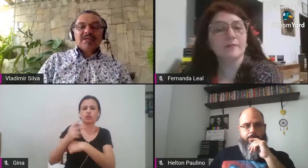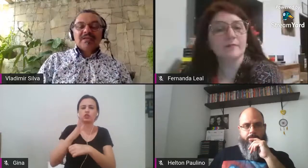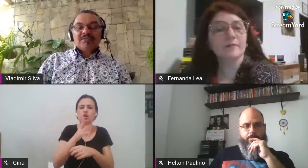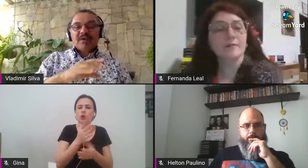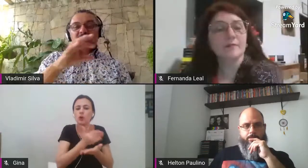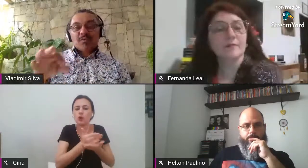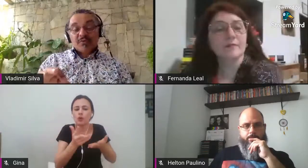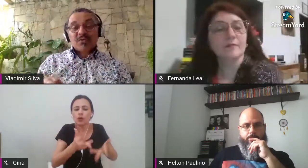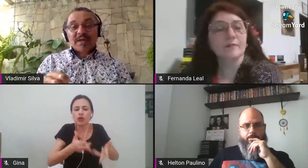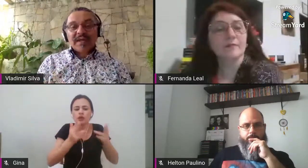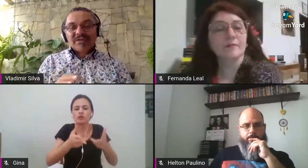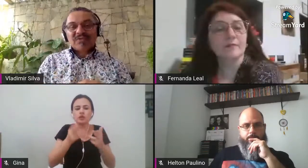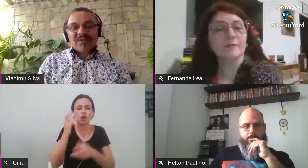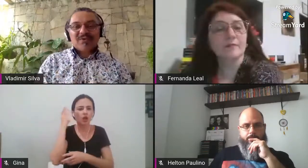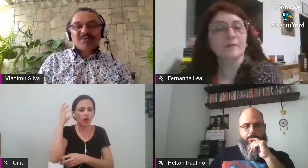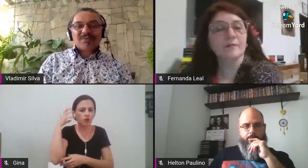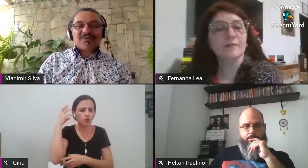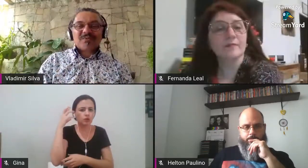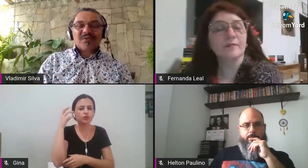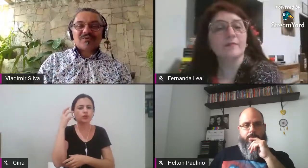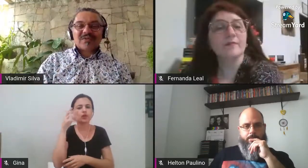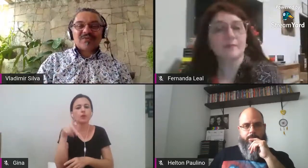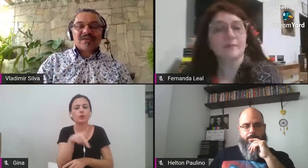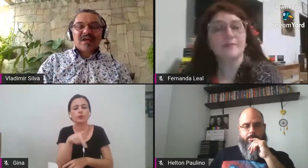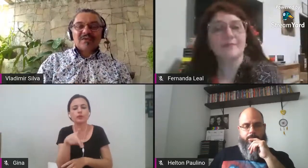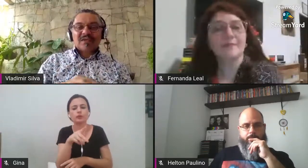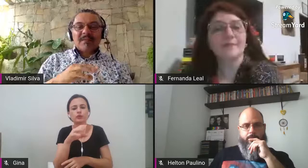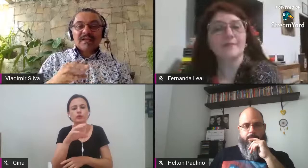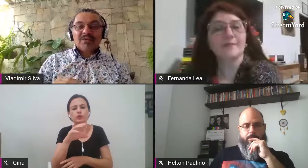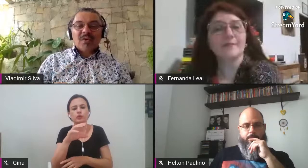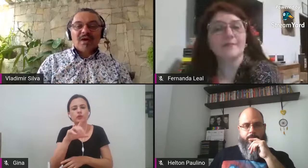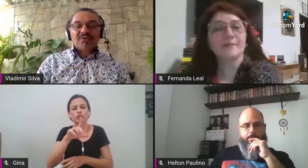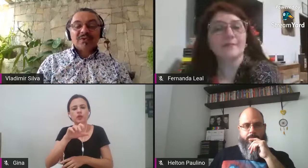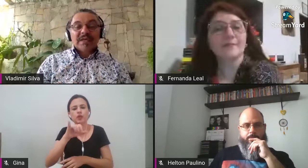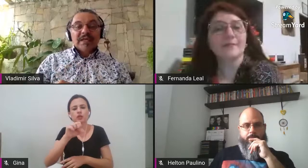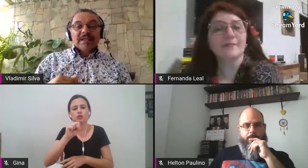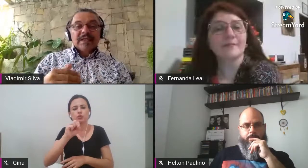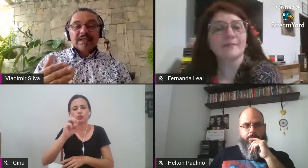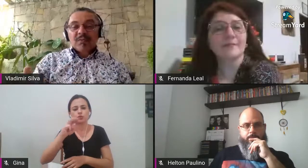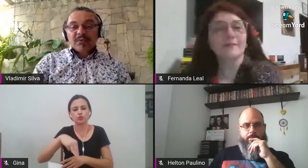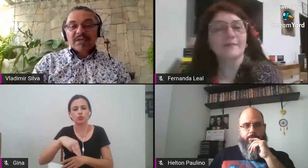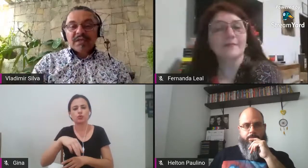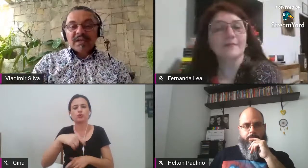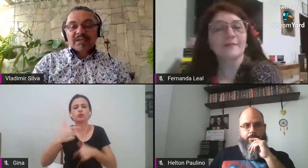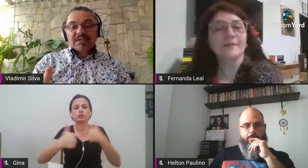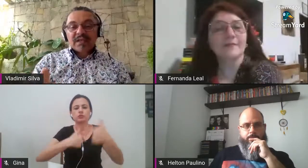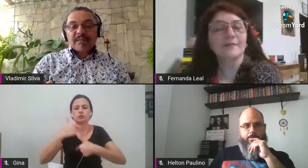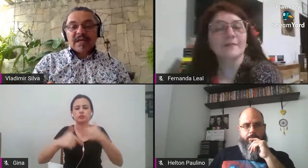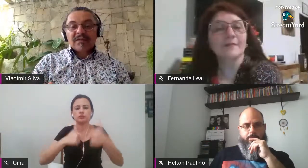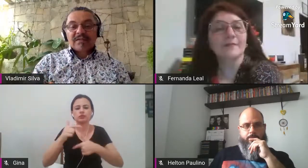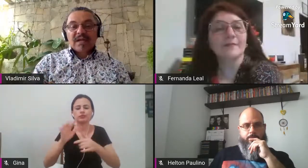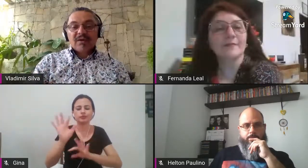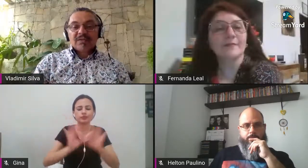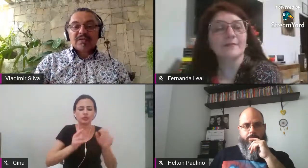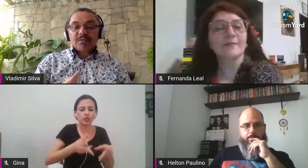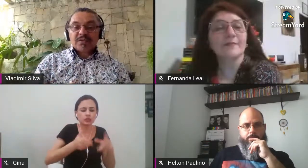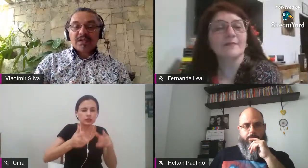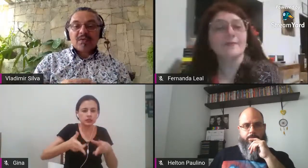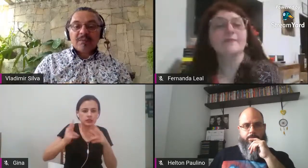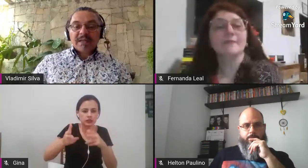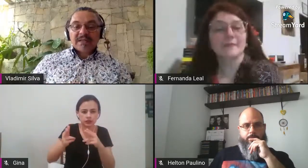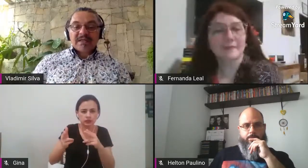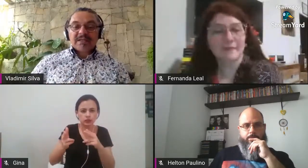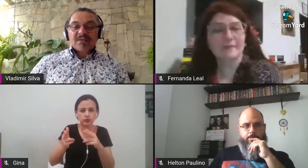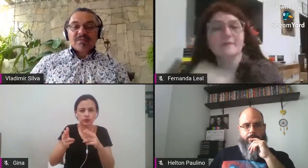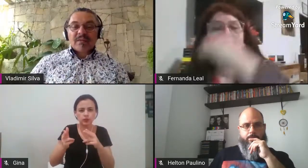e vamos, o professor Cleison, que é o nosso professor de produção musical, está trabalhando no áudio, e eu poderia, a gente terminado esse áudio, a gente